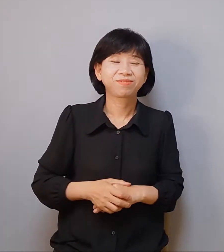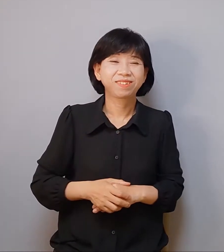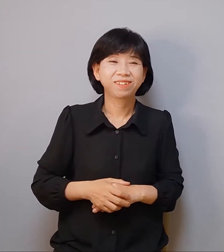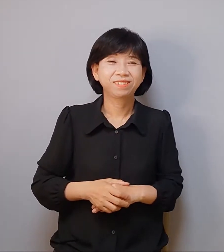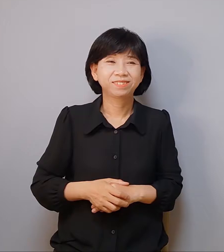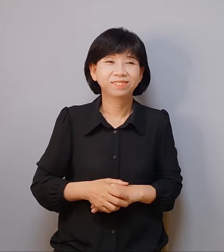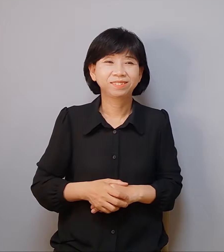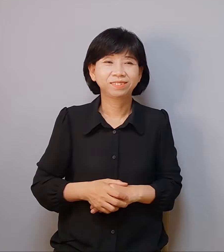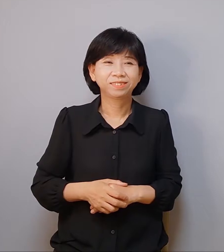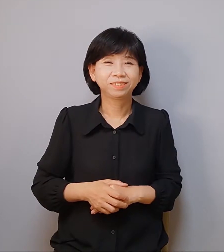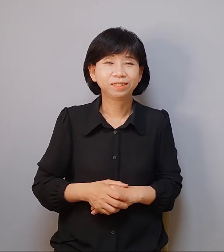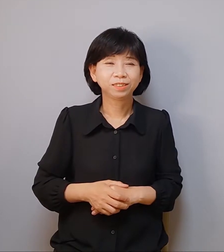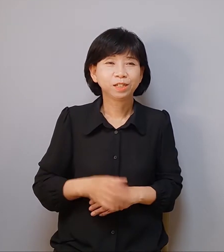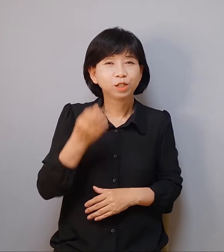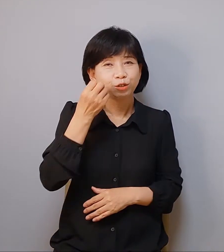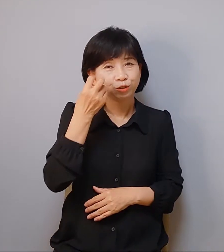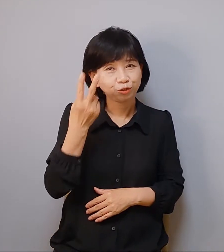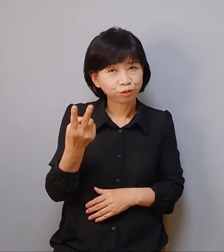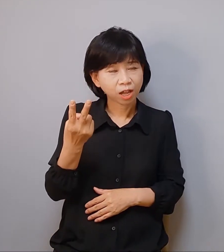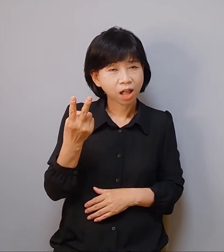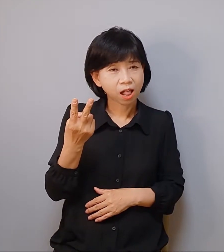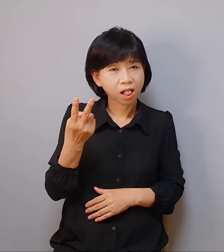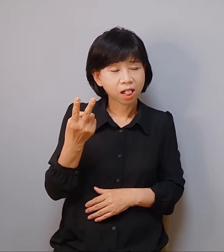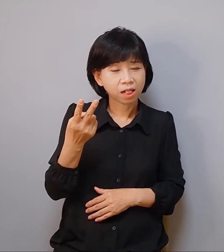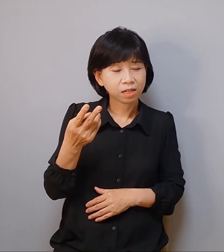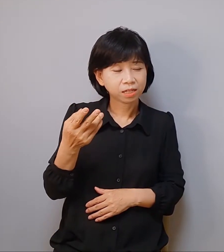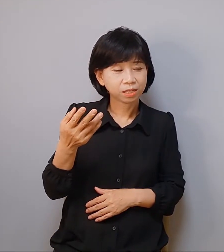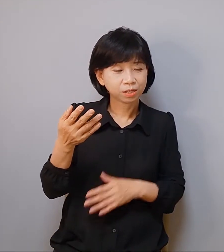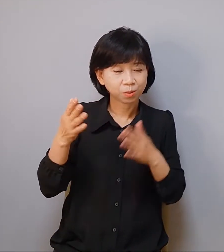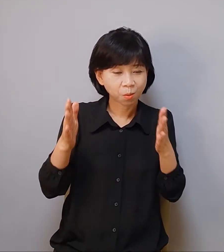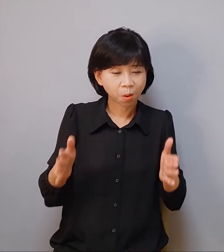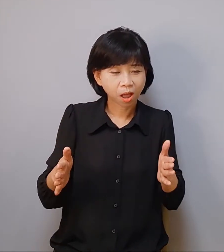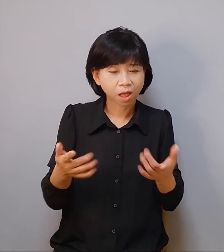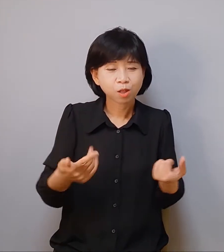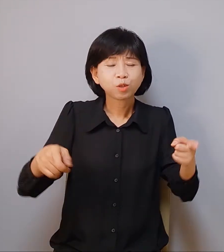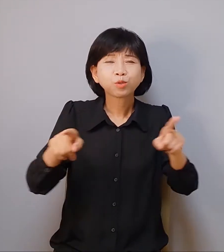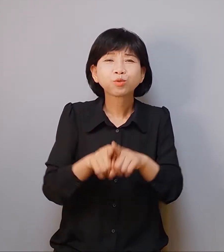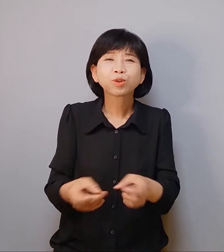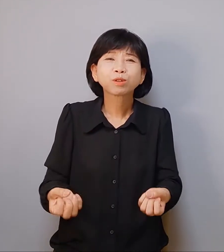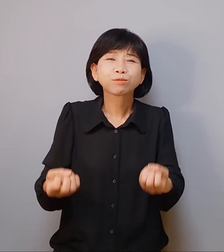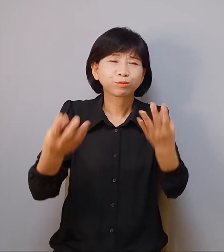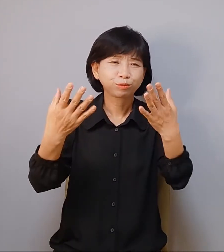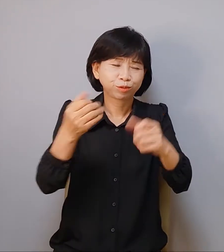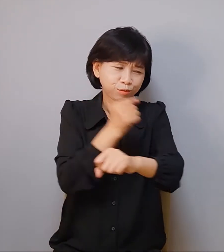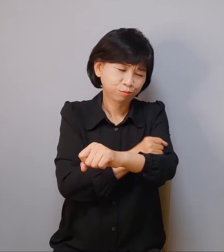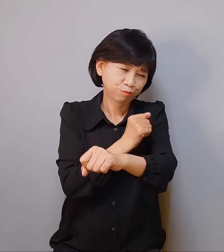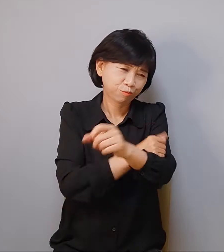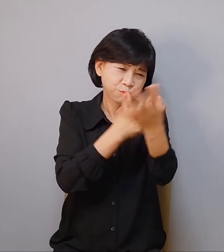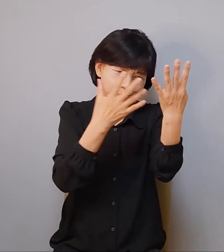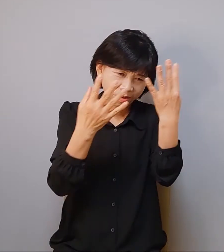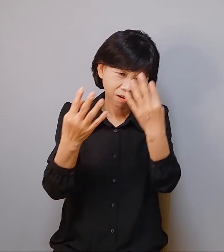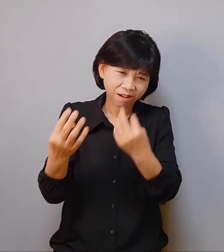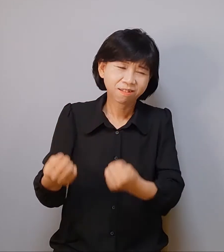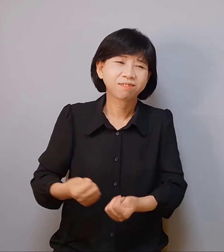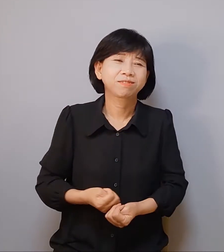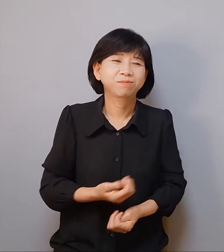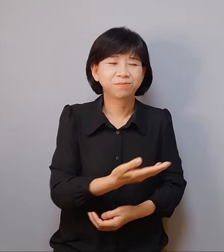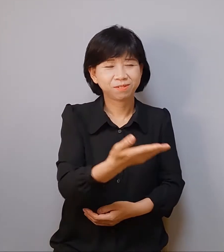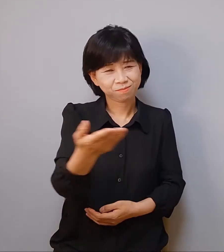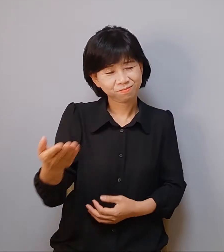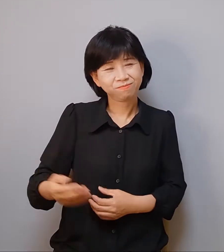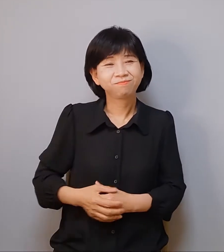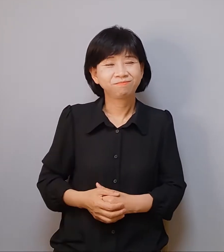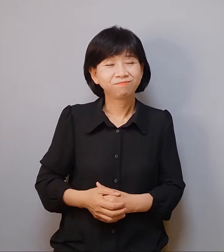네, 우리 2달 동안 투게더 축제 하시느라 너무 애쓰셨습니다. 우리 VIP 명단이 아직 강단에 붙어 있는데